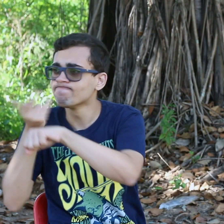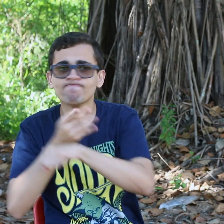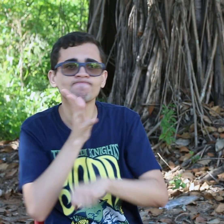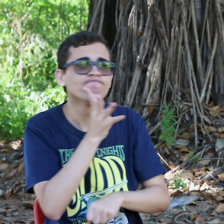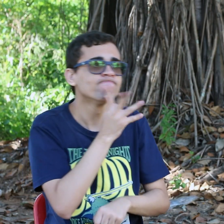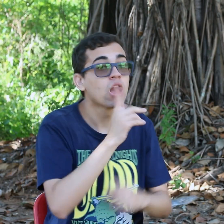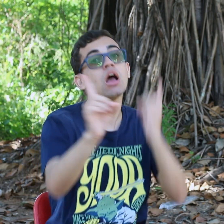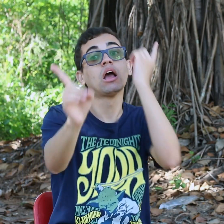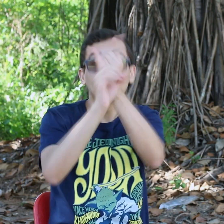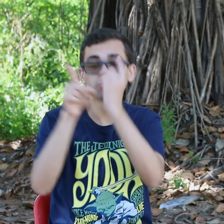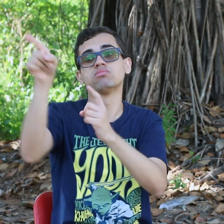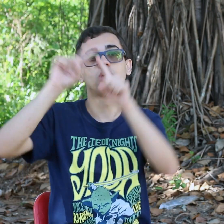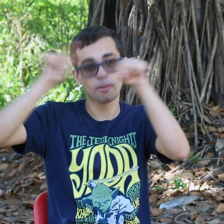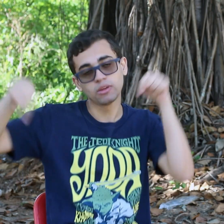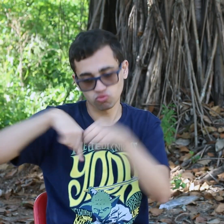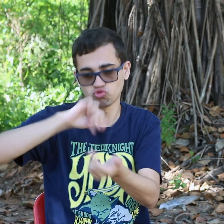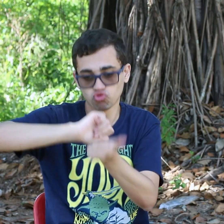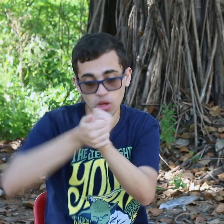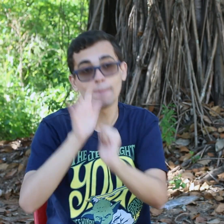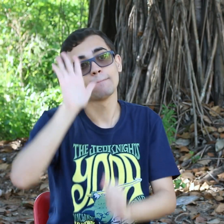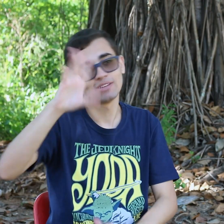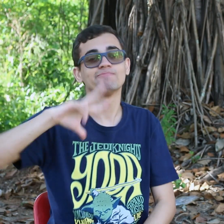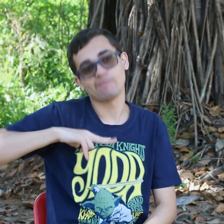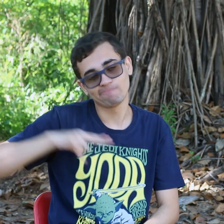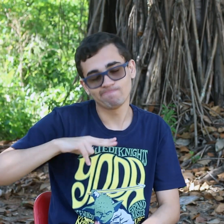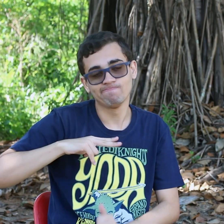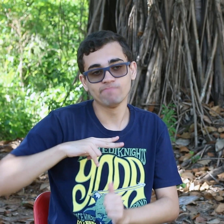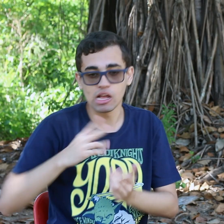Infelizmente a gente não tem. Vamos combinar. E aí a gente vai,